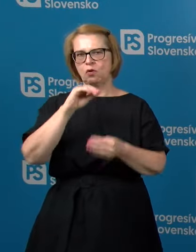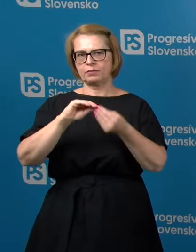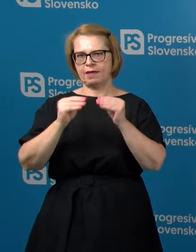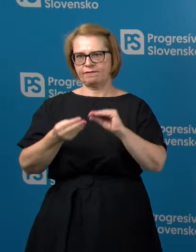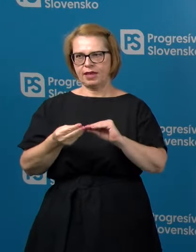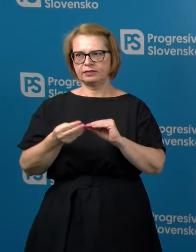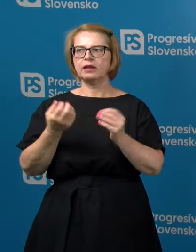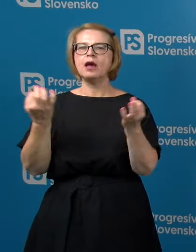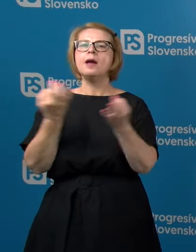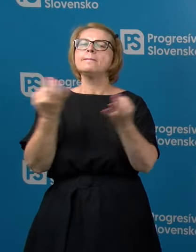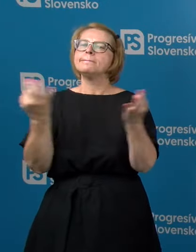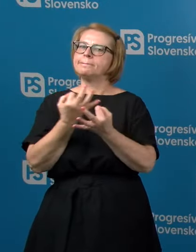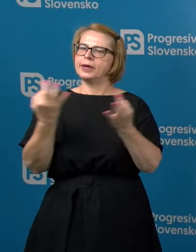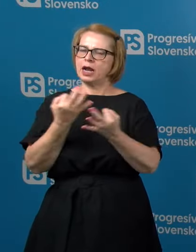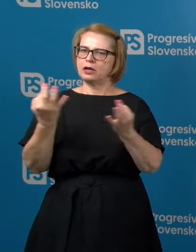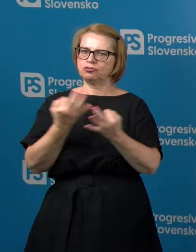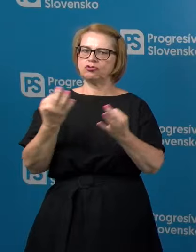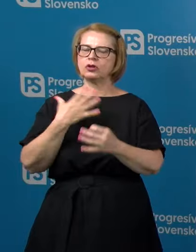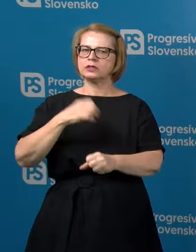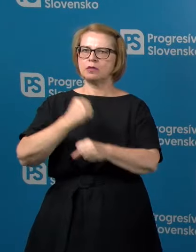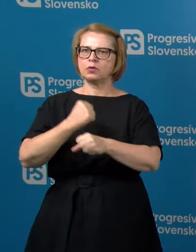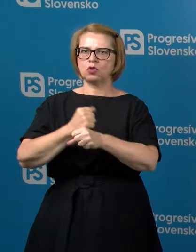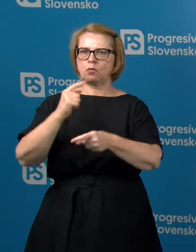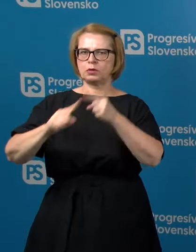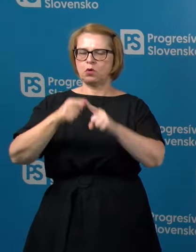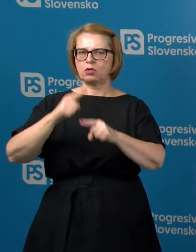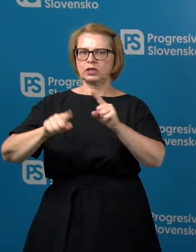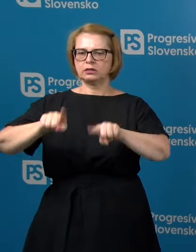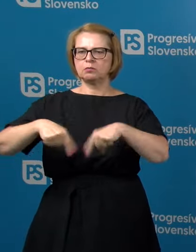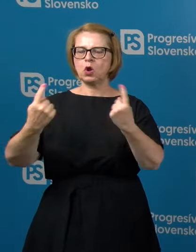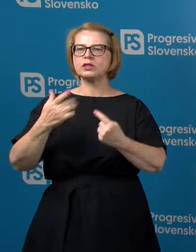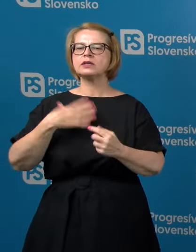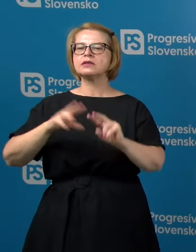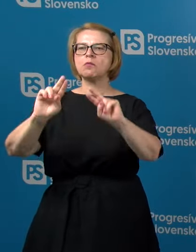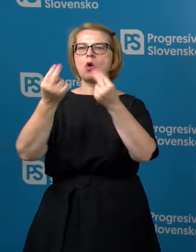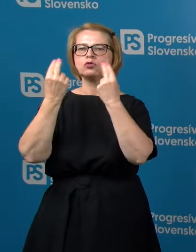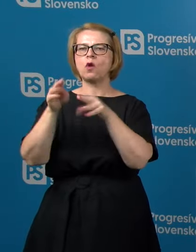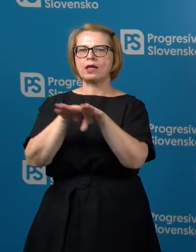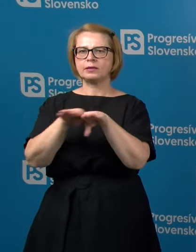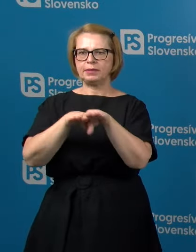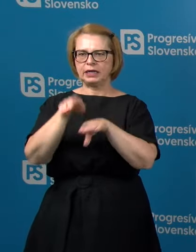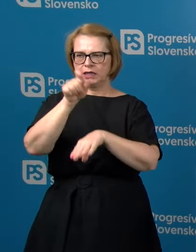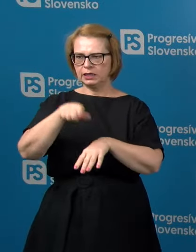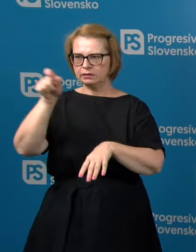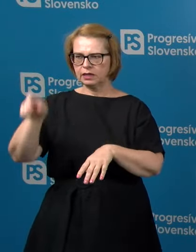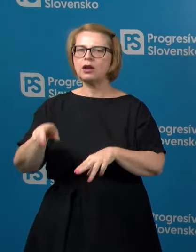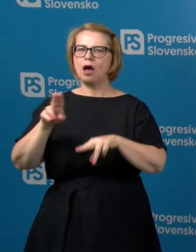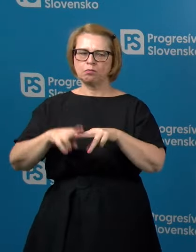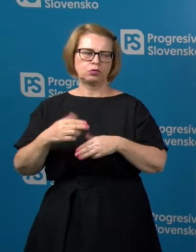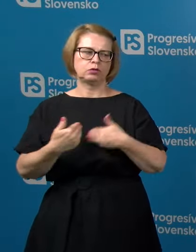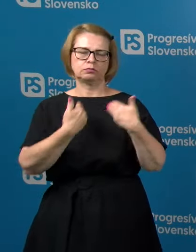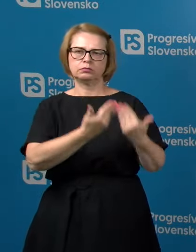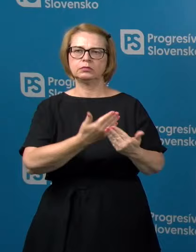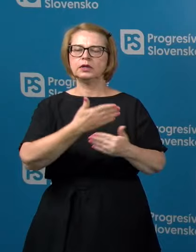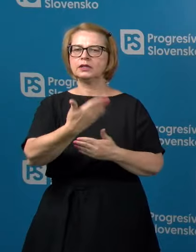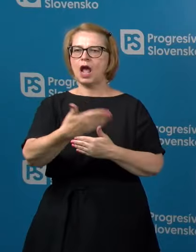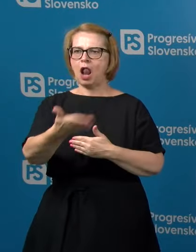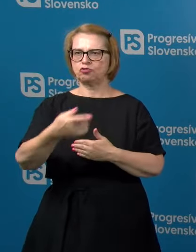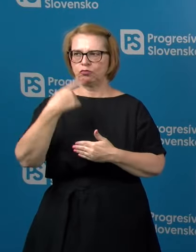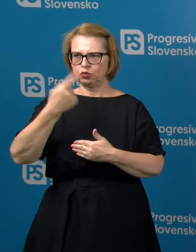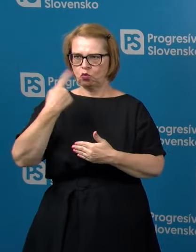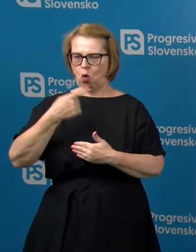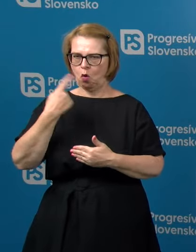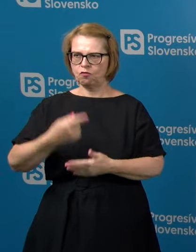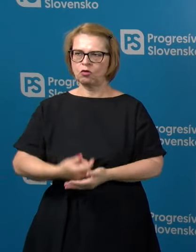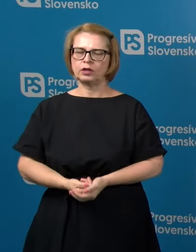vysvetlím, prečo organizujeme politický protest a ideme do odvolávania ministrov a potom dám slovo mojim kolegom a kolegyniam na